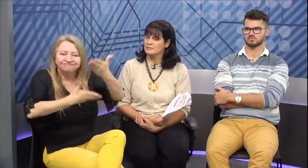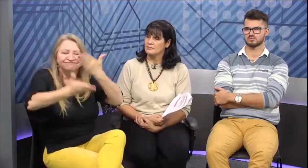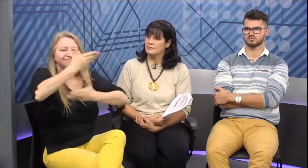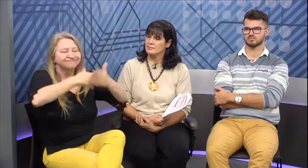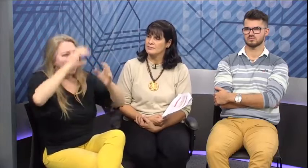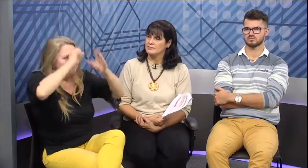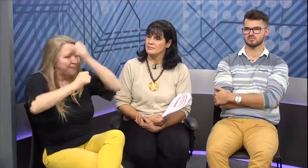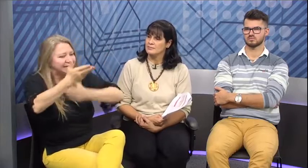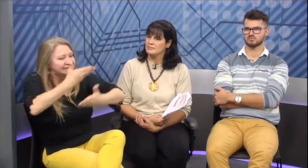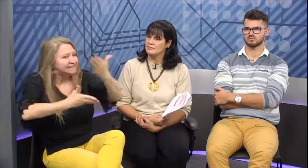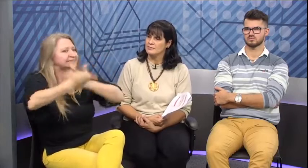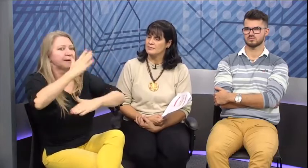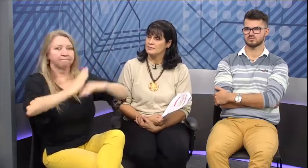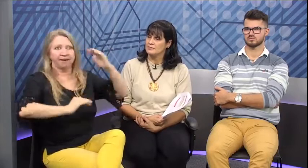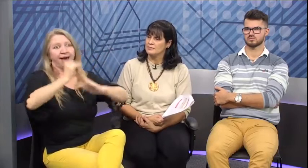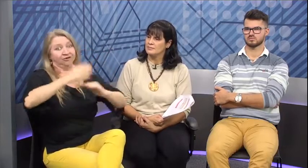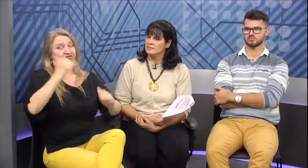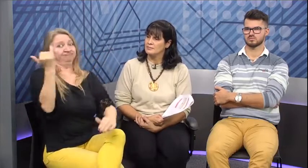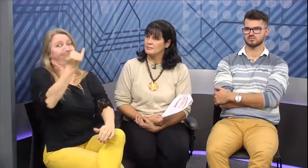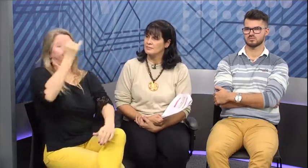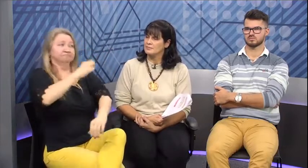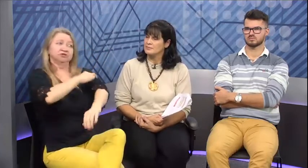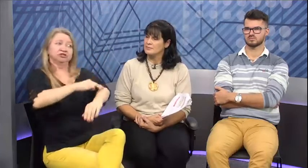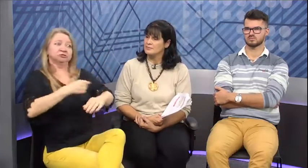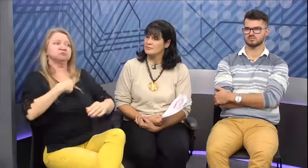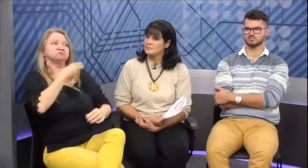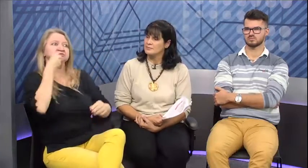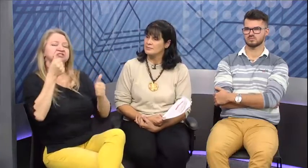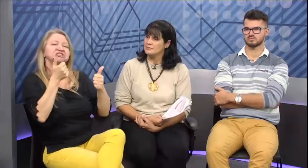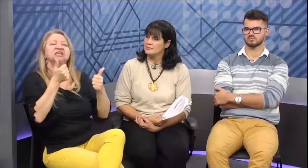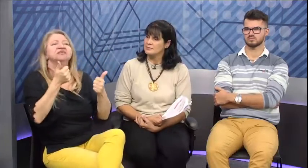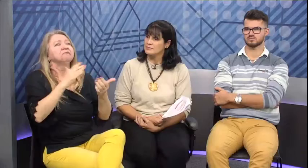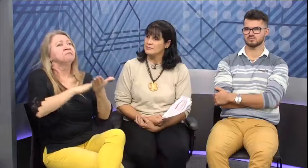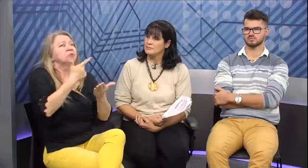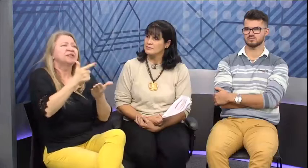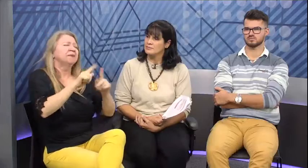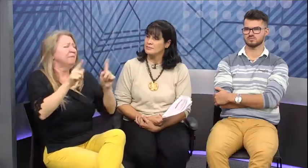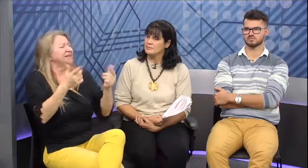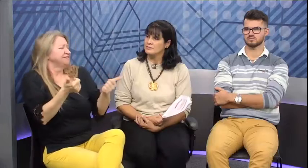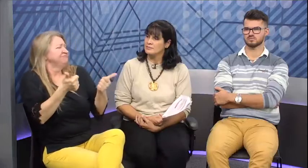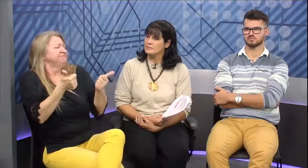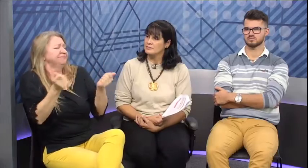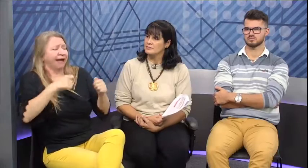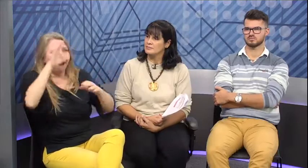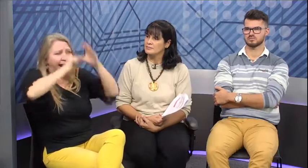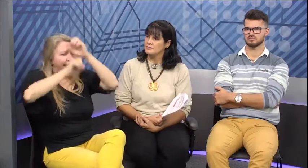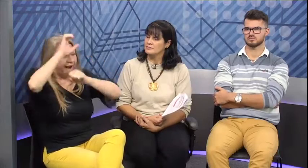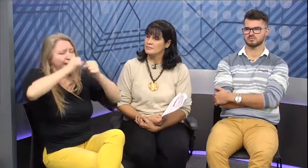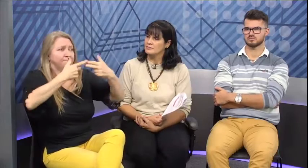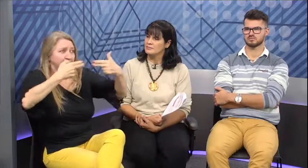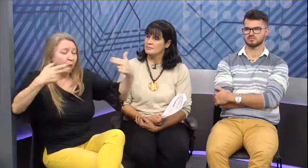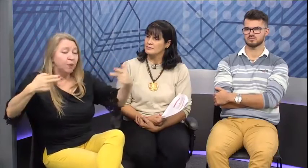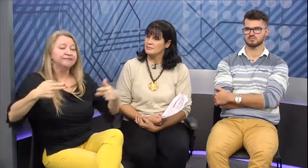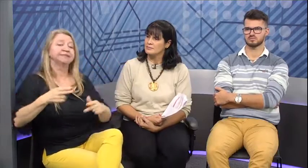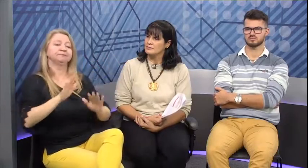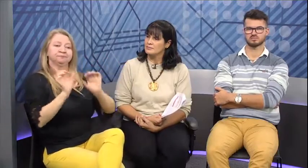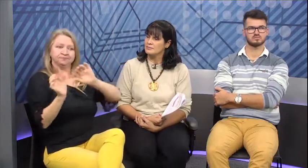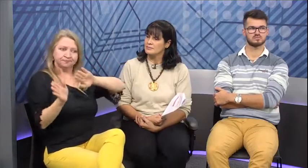no curso, nas trocas que nós tínhamos, né? E eu gostei bastante do meu curso, né, no caso do magistério, porque eu aprendi